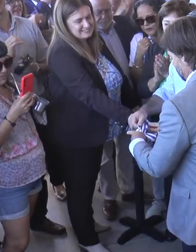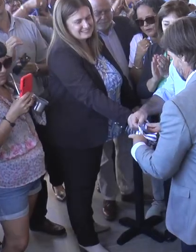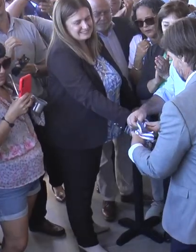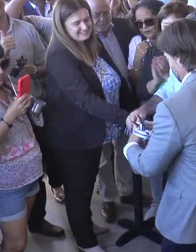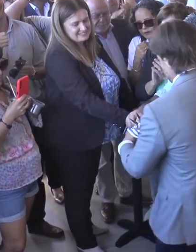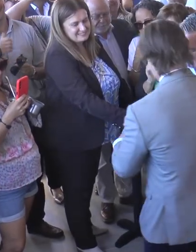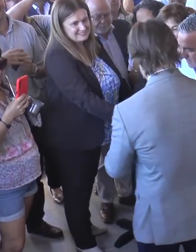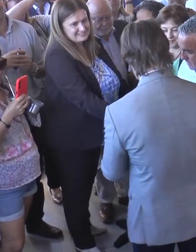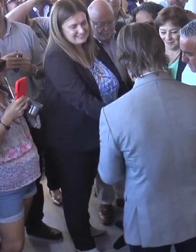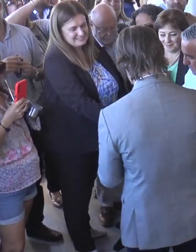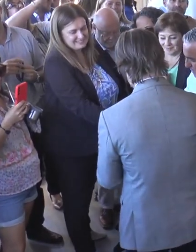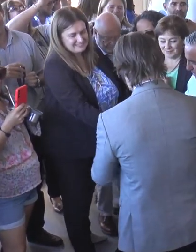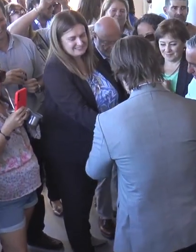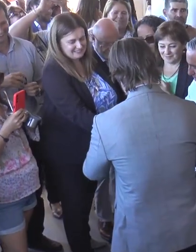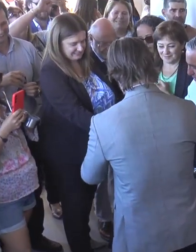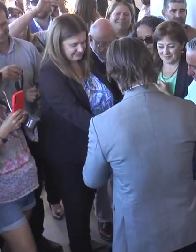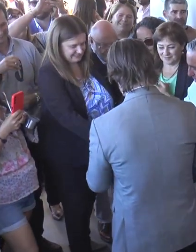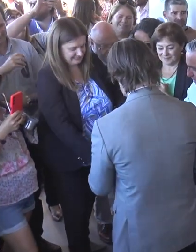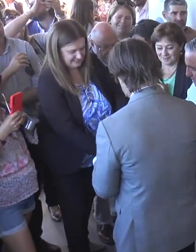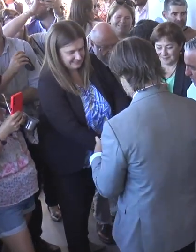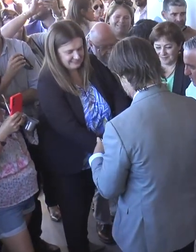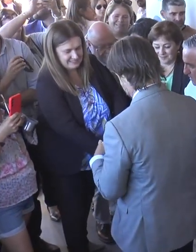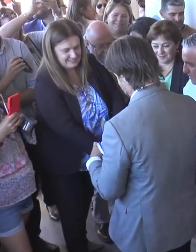hoy no estaríamos acá inaugurando este precioso centro.